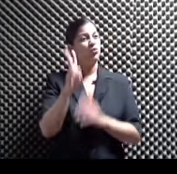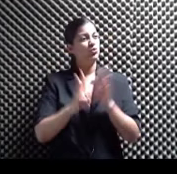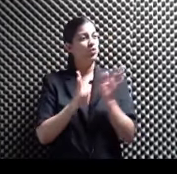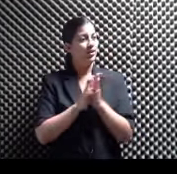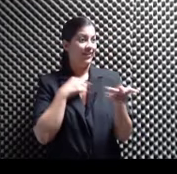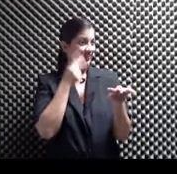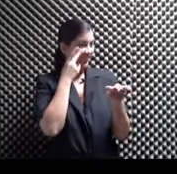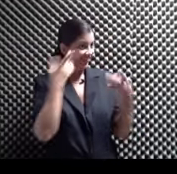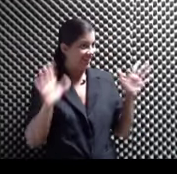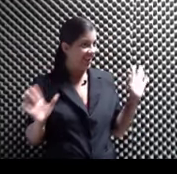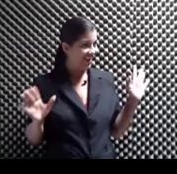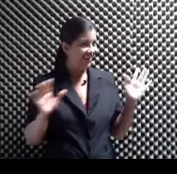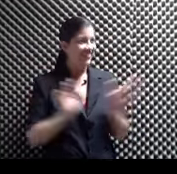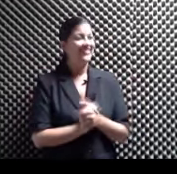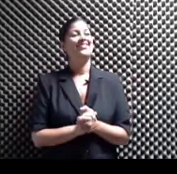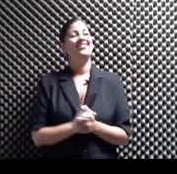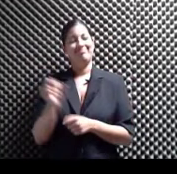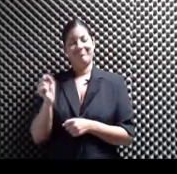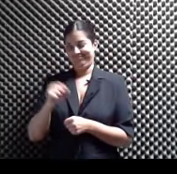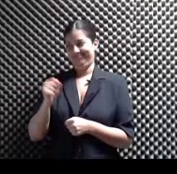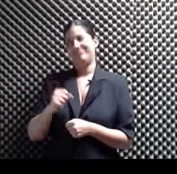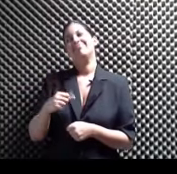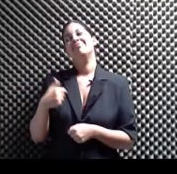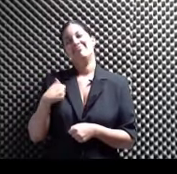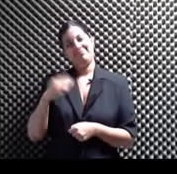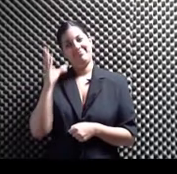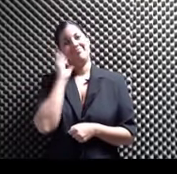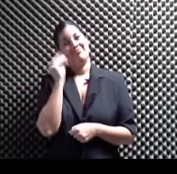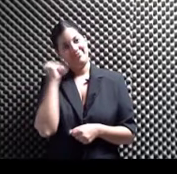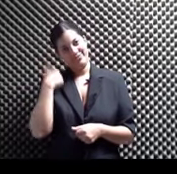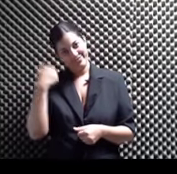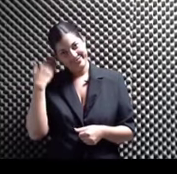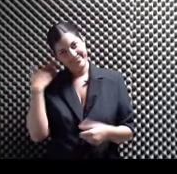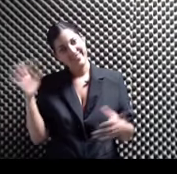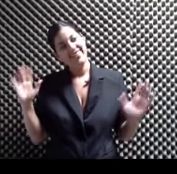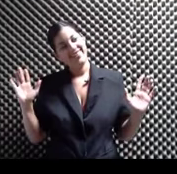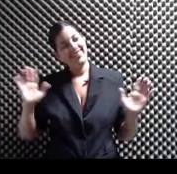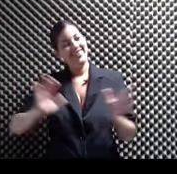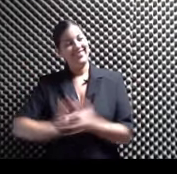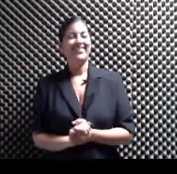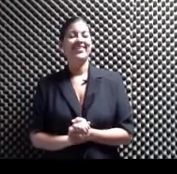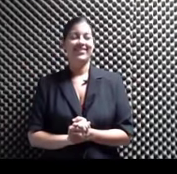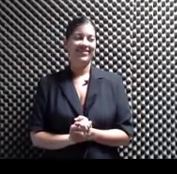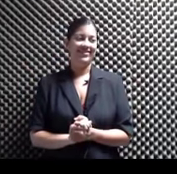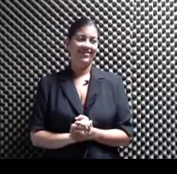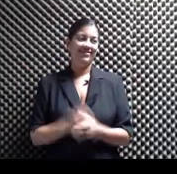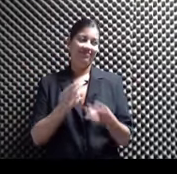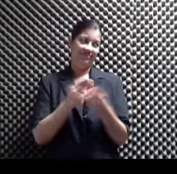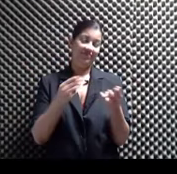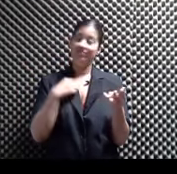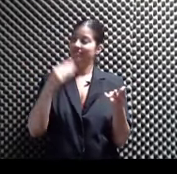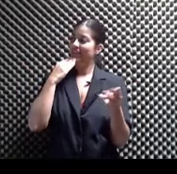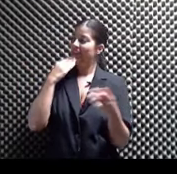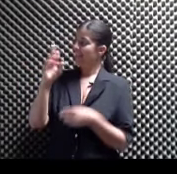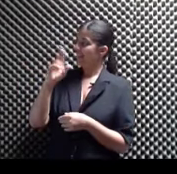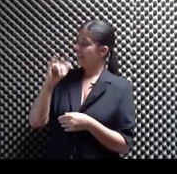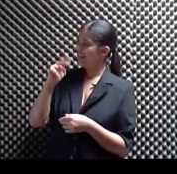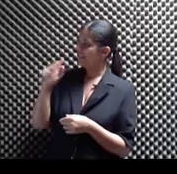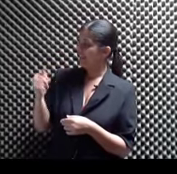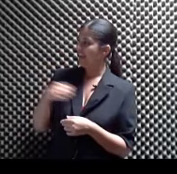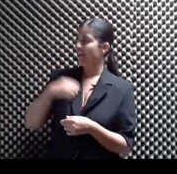la vio. Mamá, es que ya uno como va conociendo algo, ¿verdad? El material. Gracias, Reina.